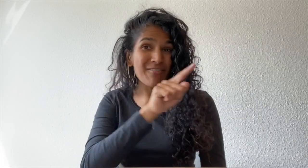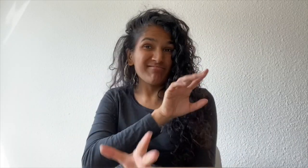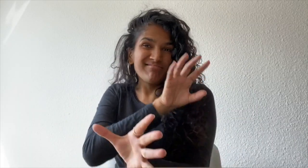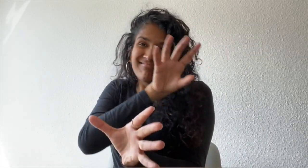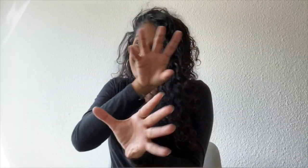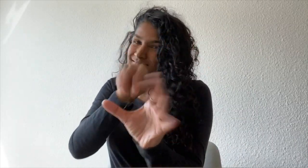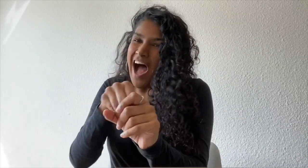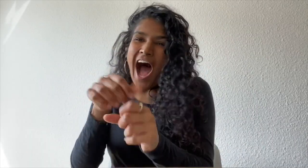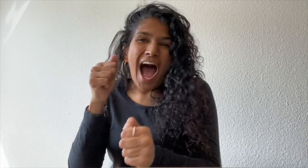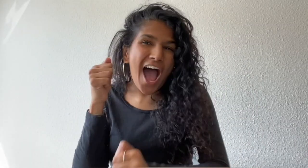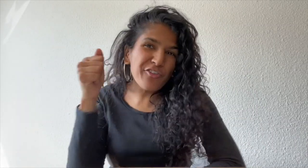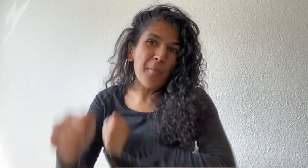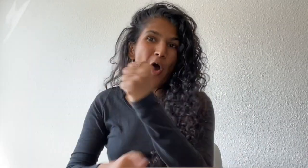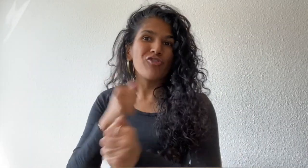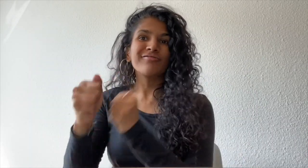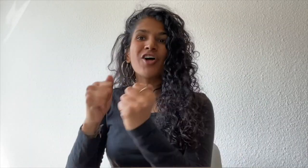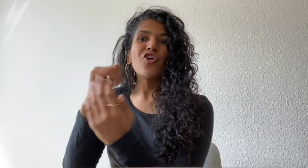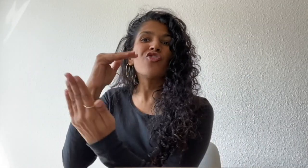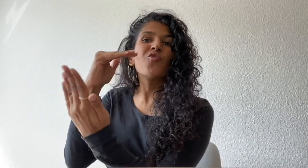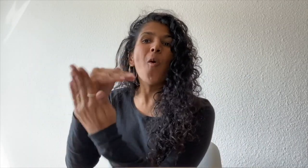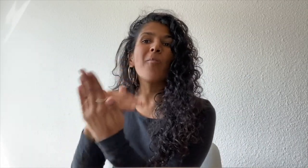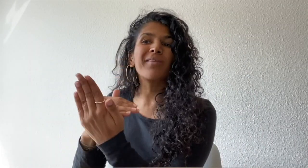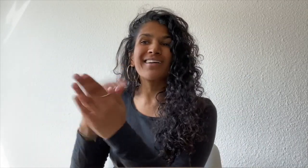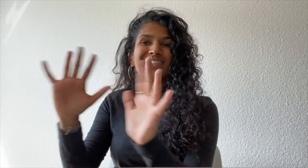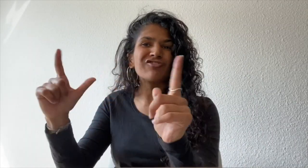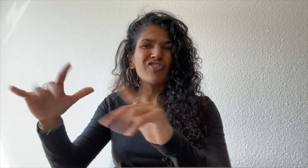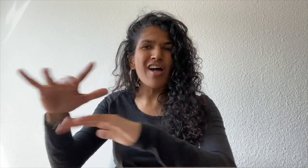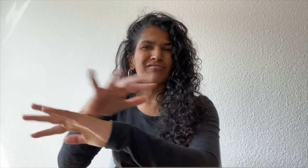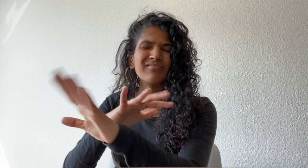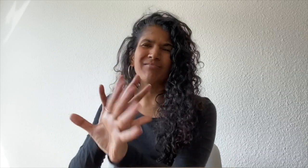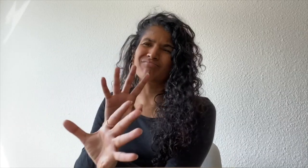sehen Sie einen unterworfenen und gefesselten schwarzen Sklaven.